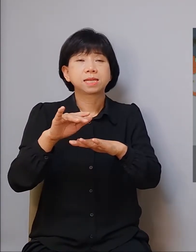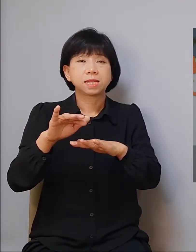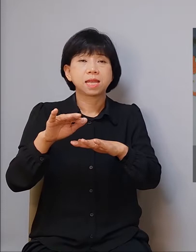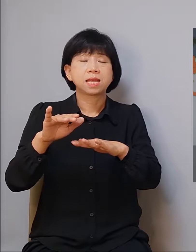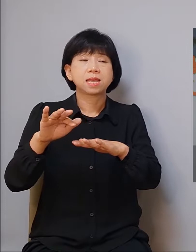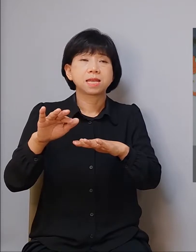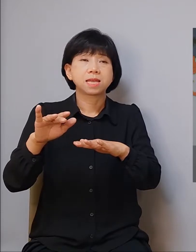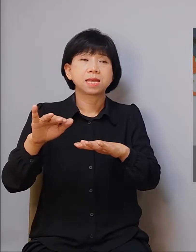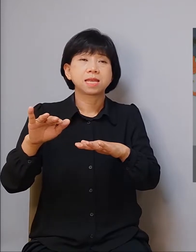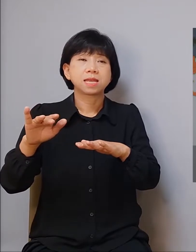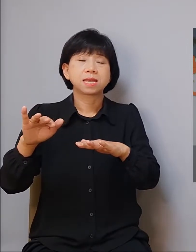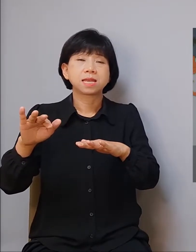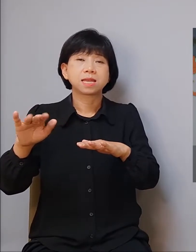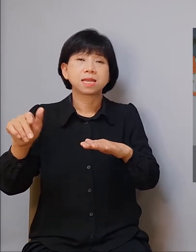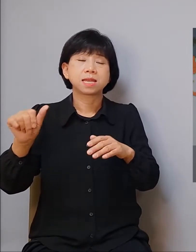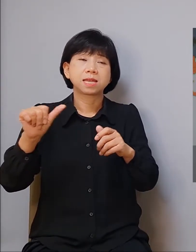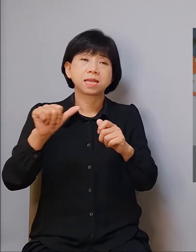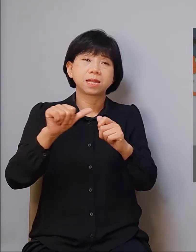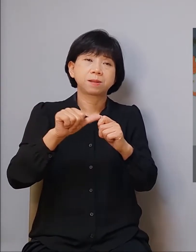넘치네